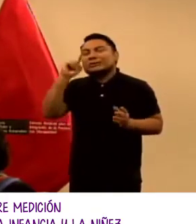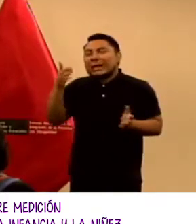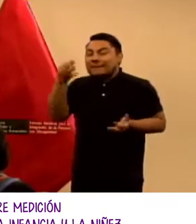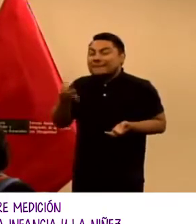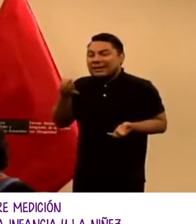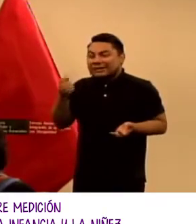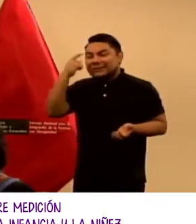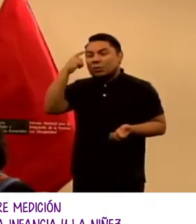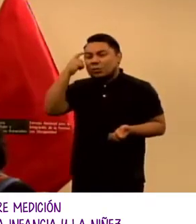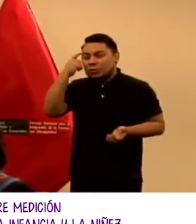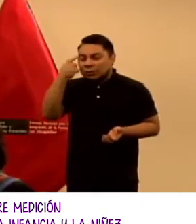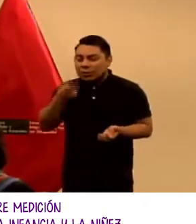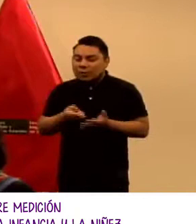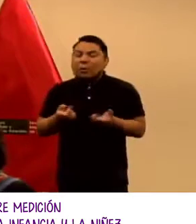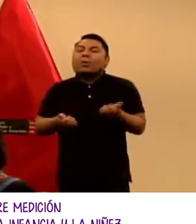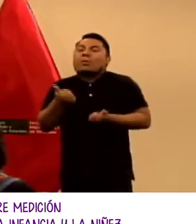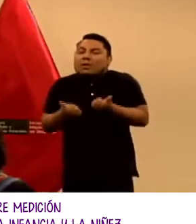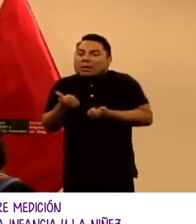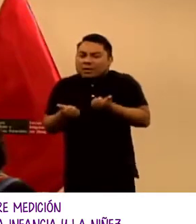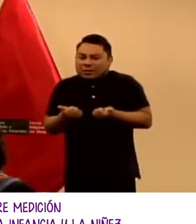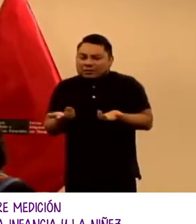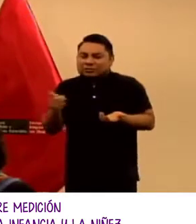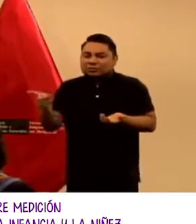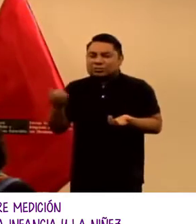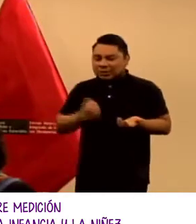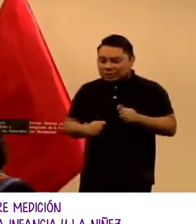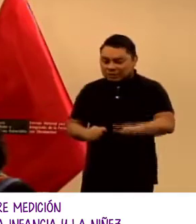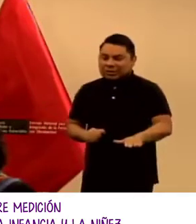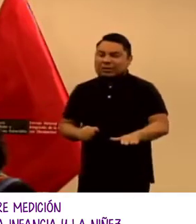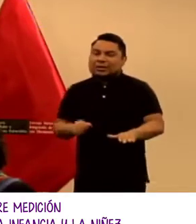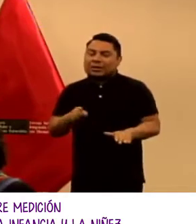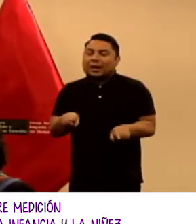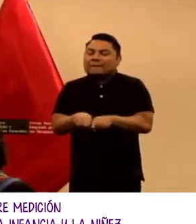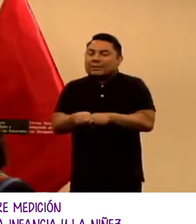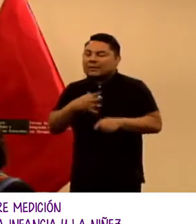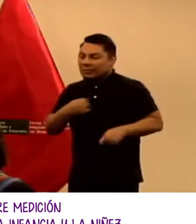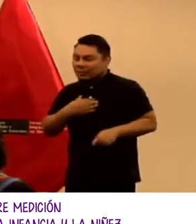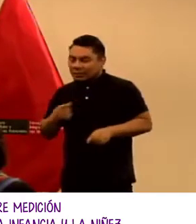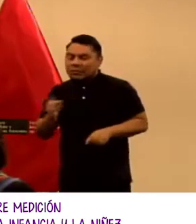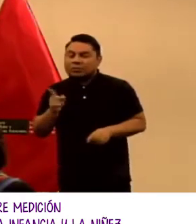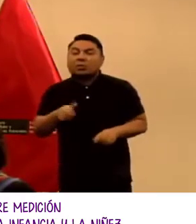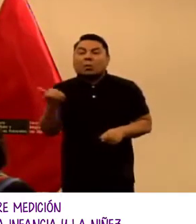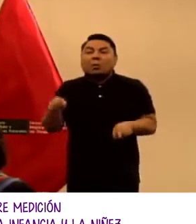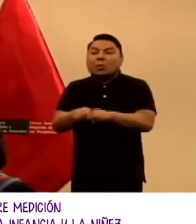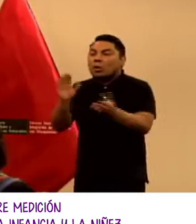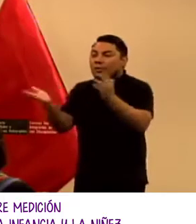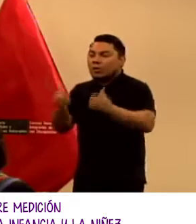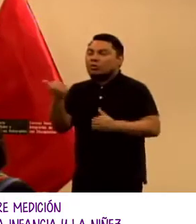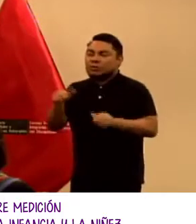de cuál es el estándar, digamos, para niños y niños de la misma edad, si no están expuestos a otros niños de la misma